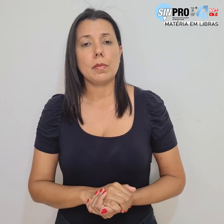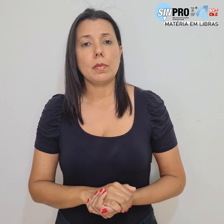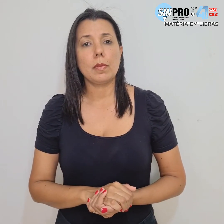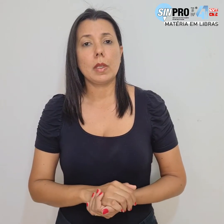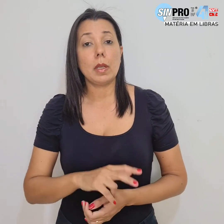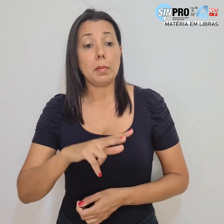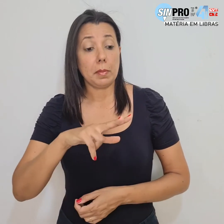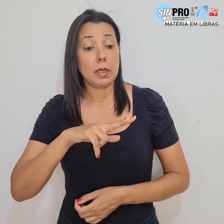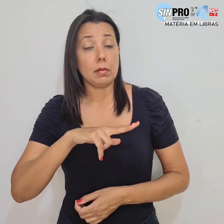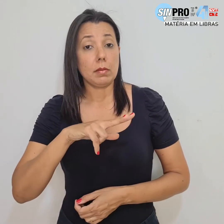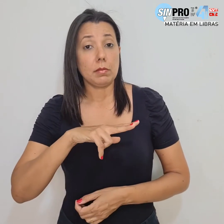privatistas